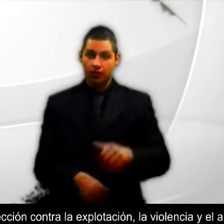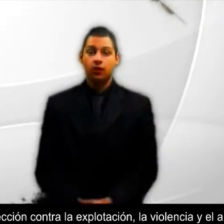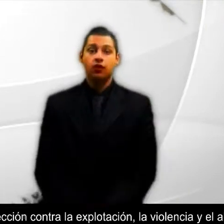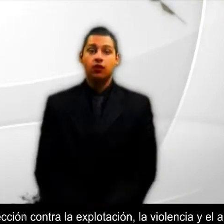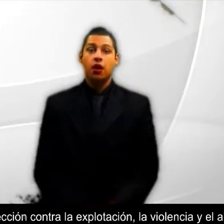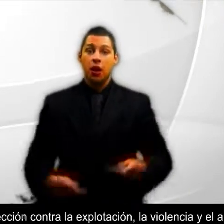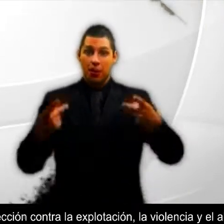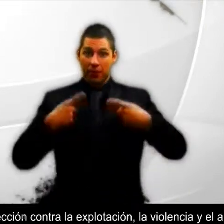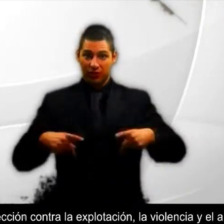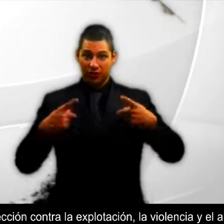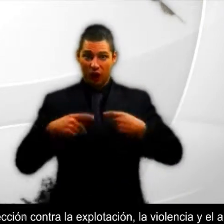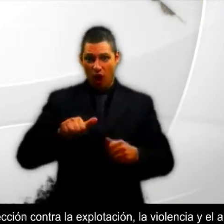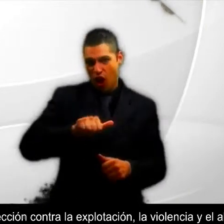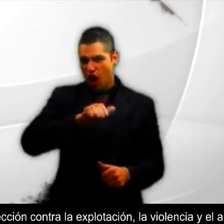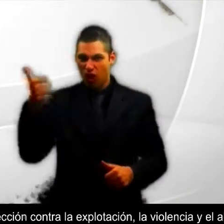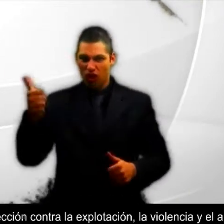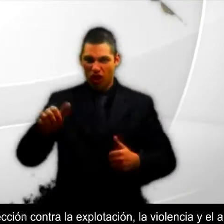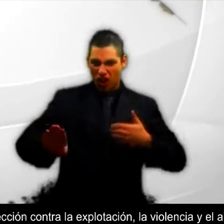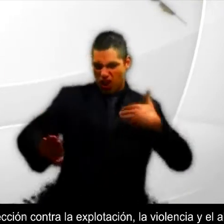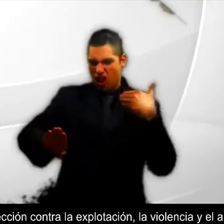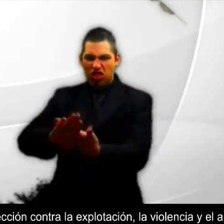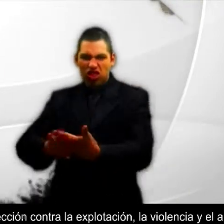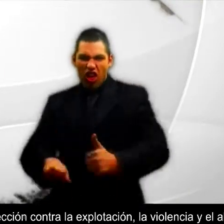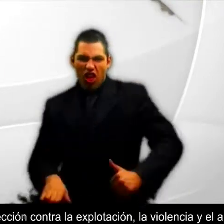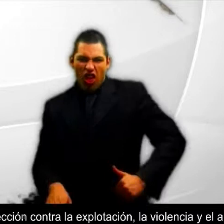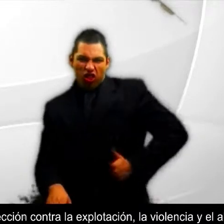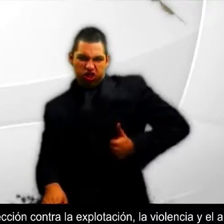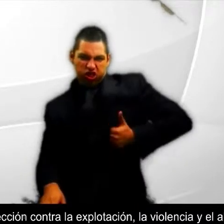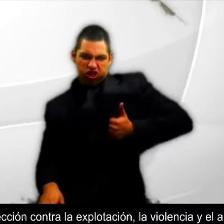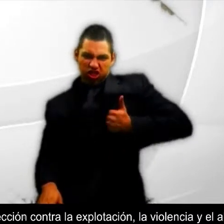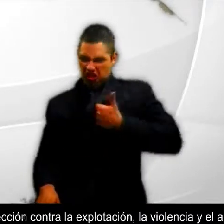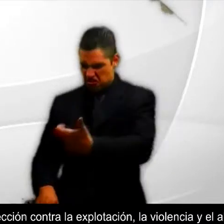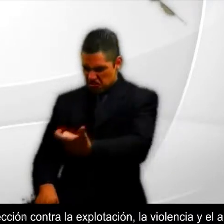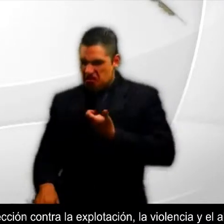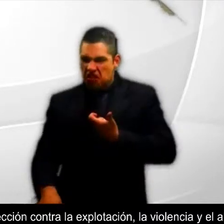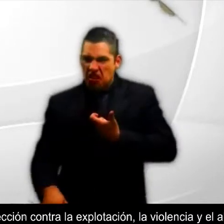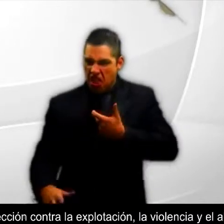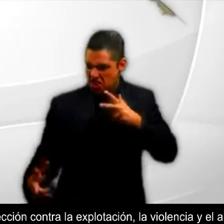Artículo 16. Protección contra la explotación, la violencia y el abuso.